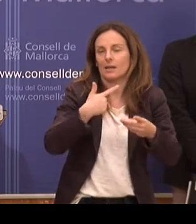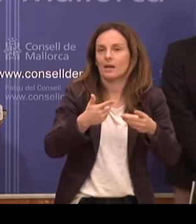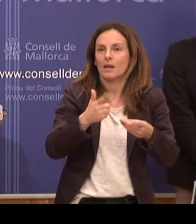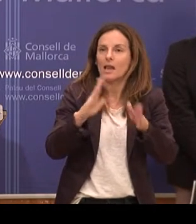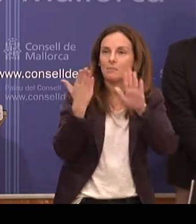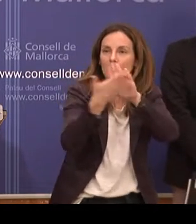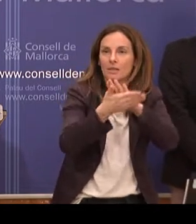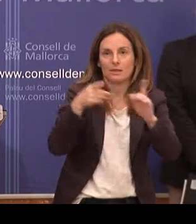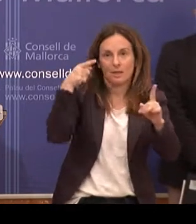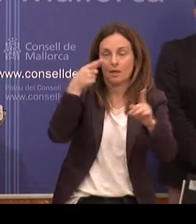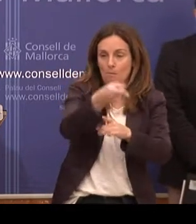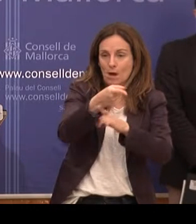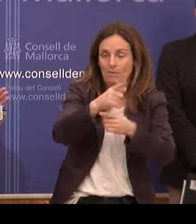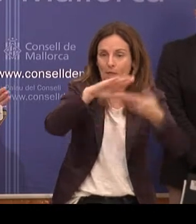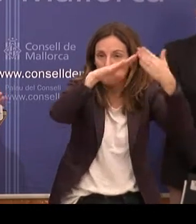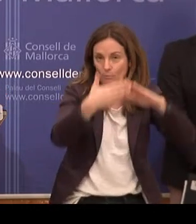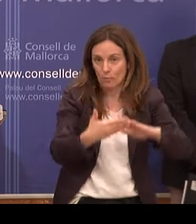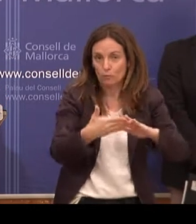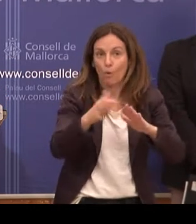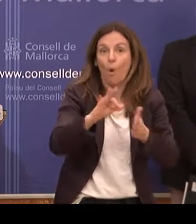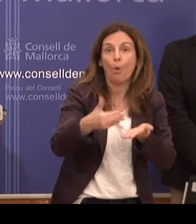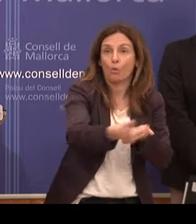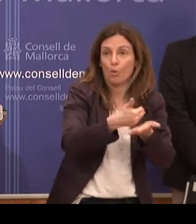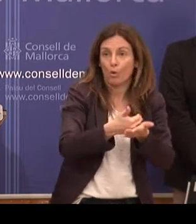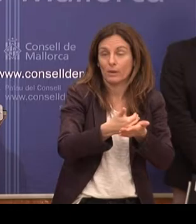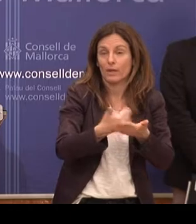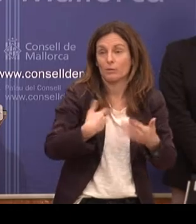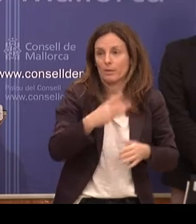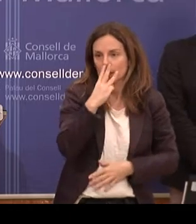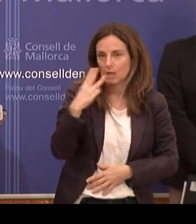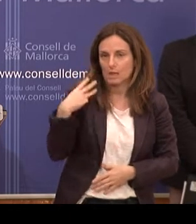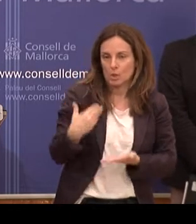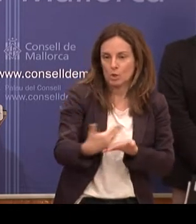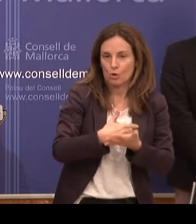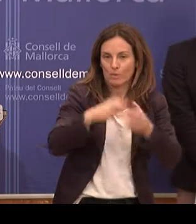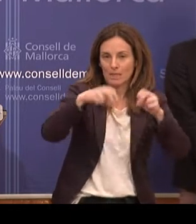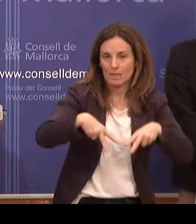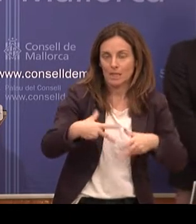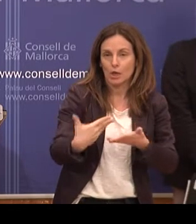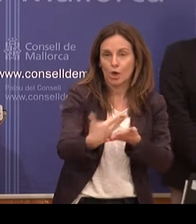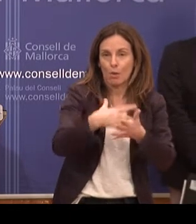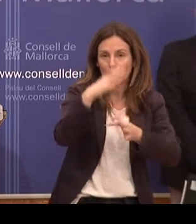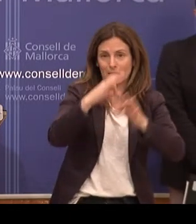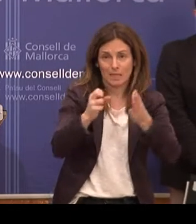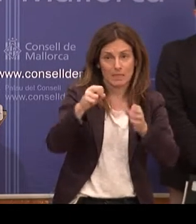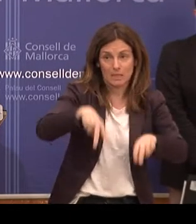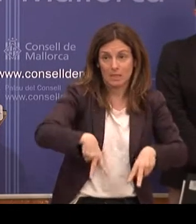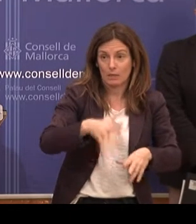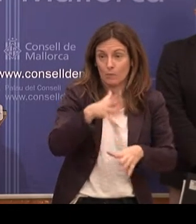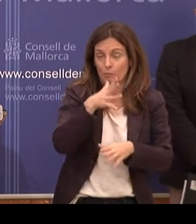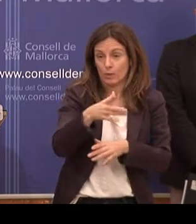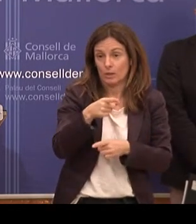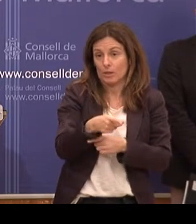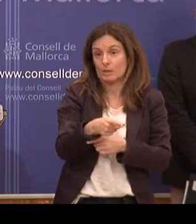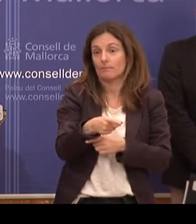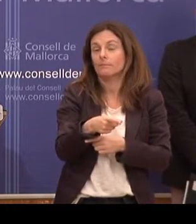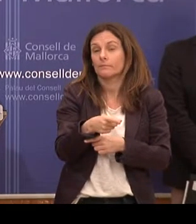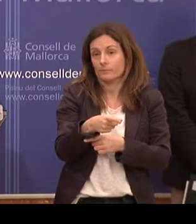temps, tres mesos, hi ha calcunes, però normalment dos, si en dos mesos tu no inicies el tràmit de demolició o desinfractió,